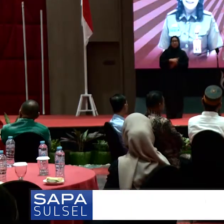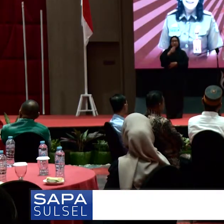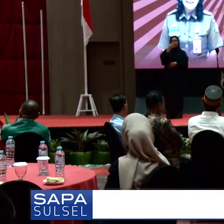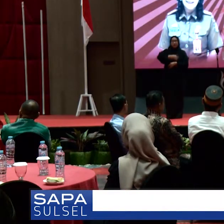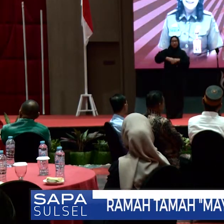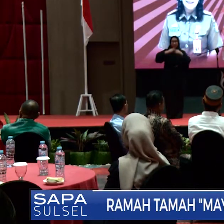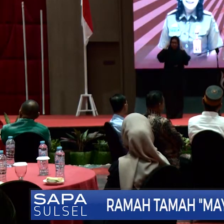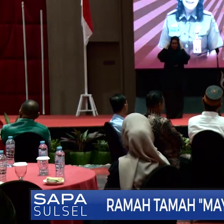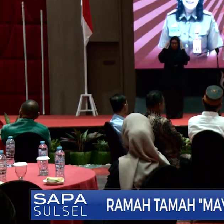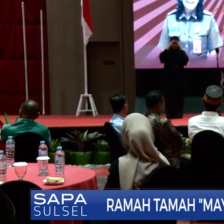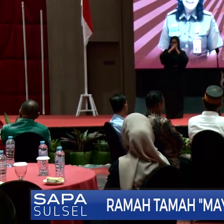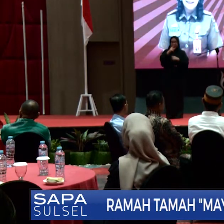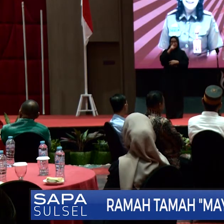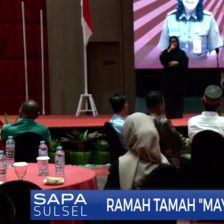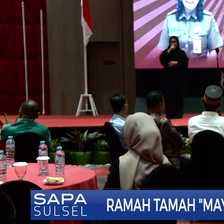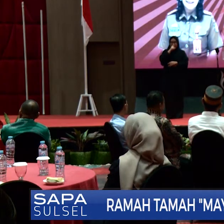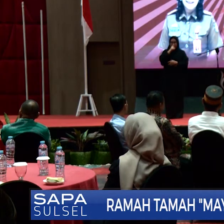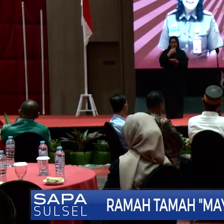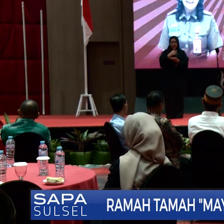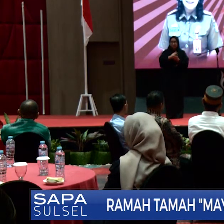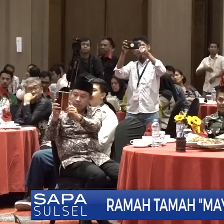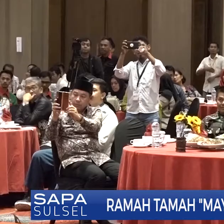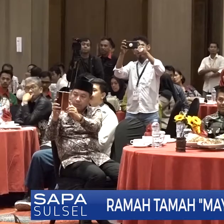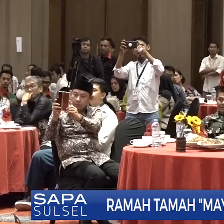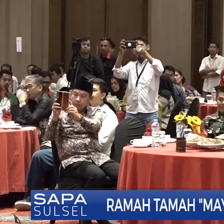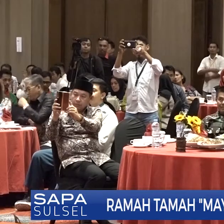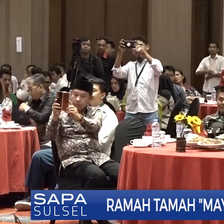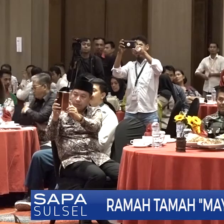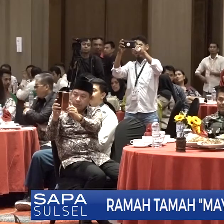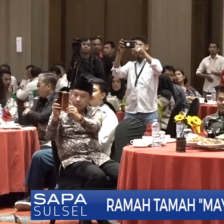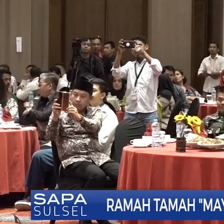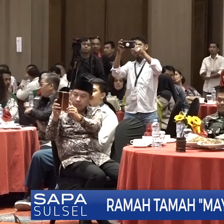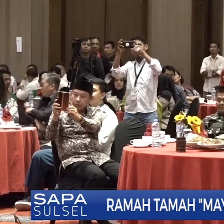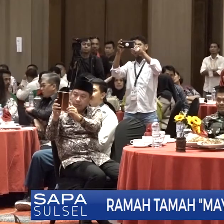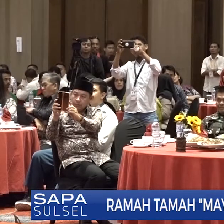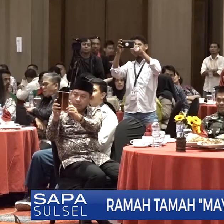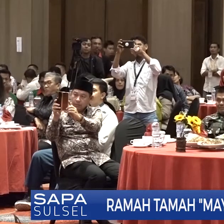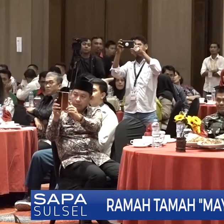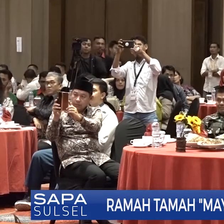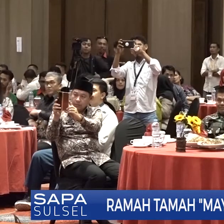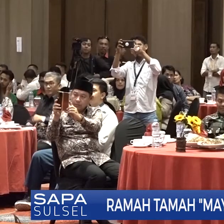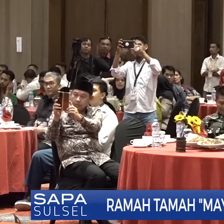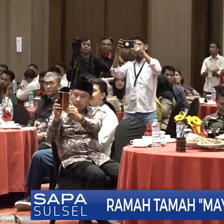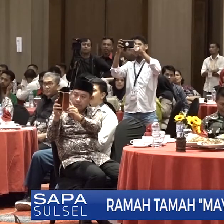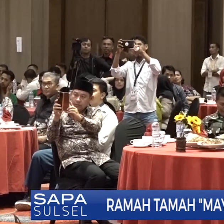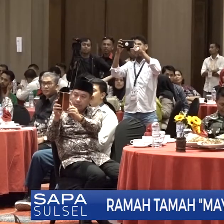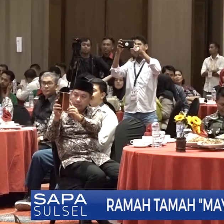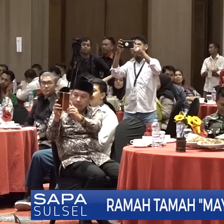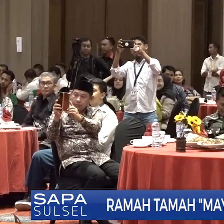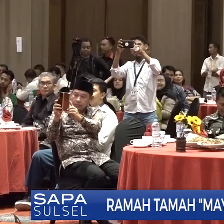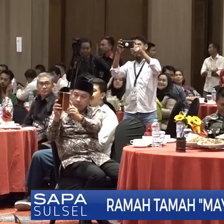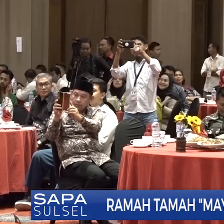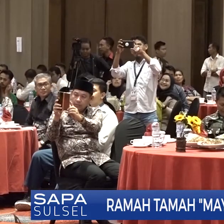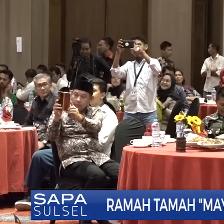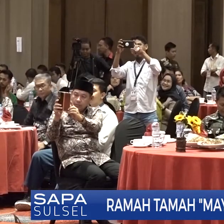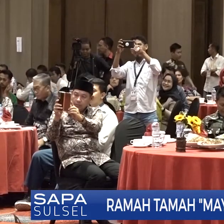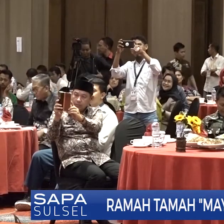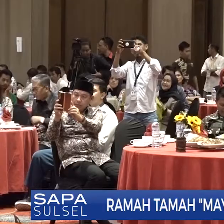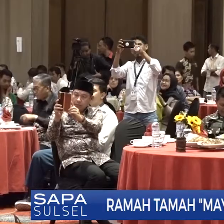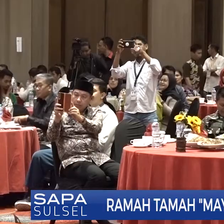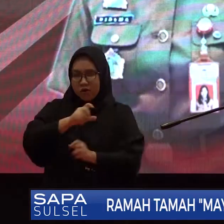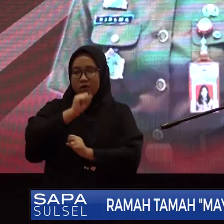Makassar bapak yang senantiasa bekerja sama dengan Kami panitia Untuk mensupport